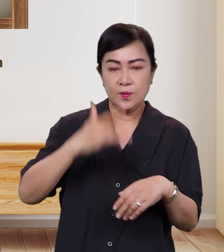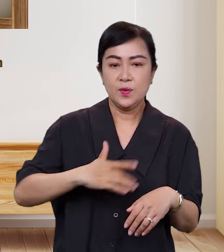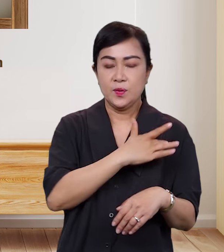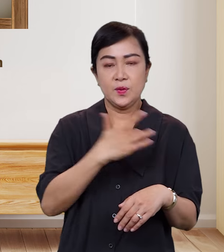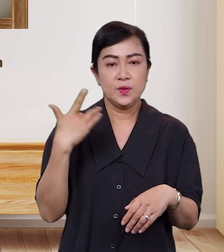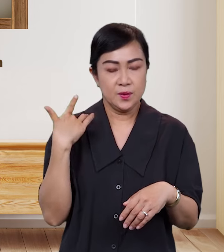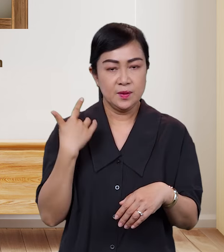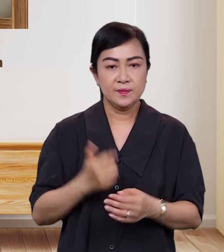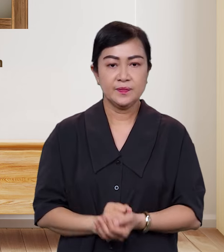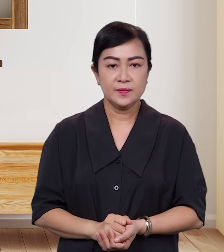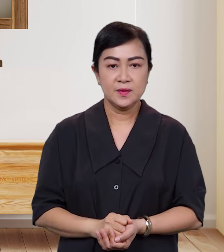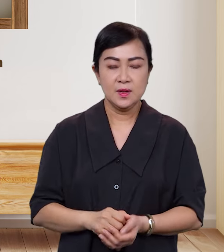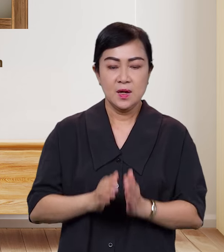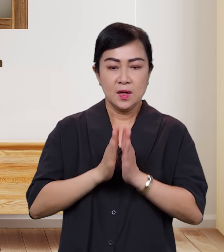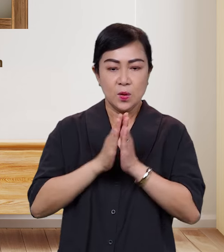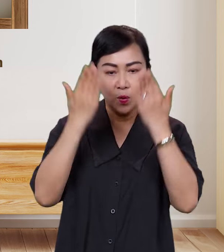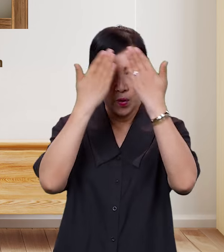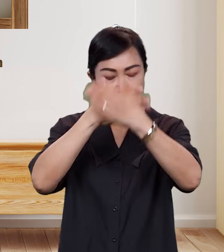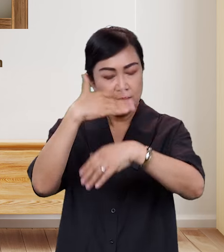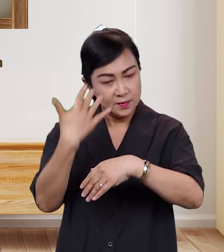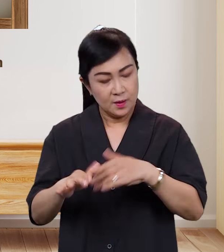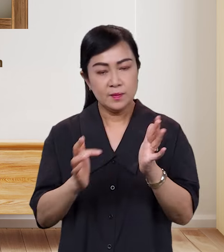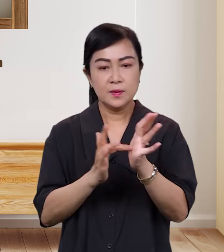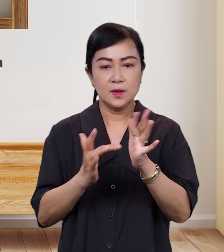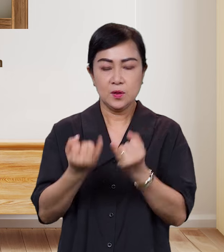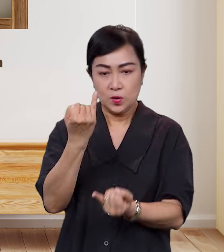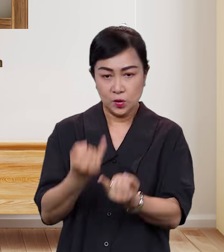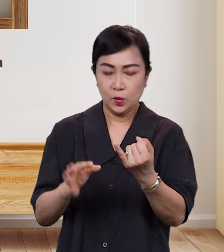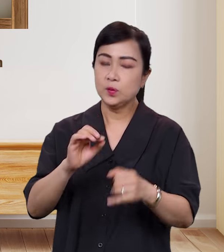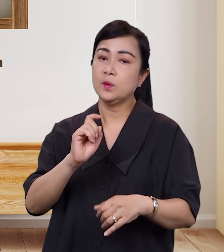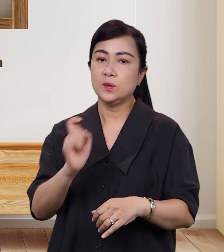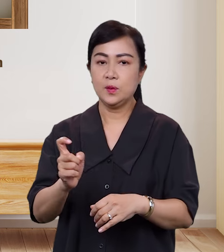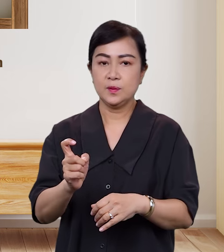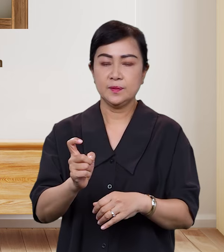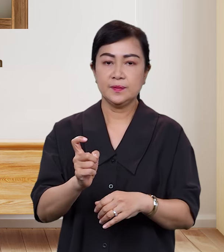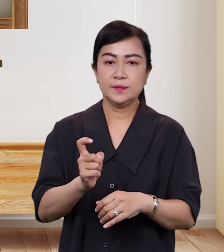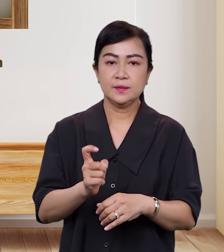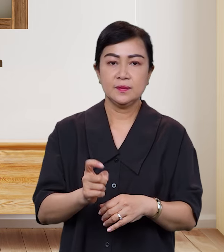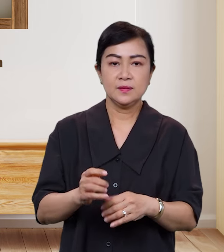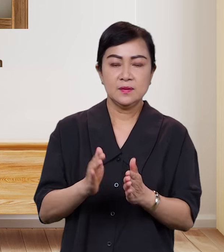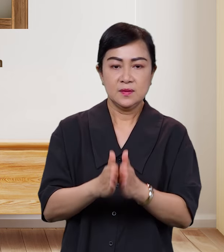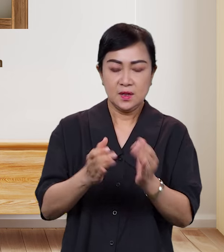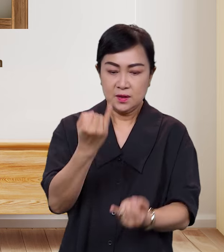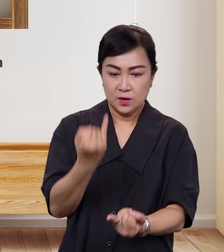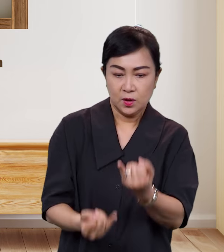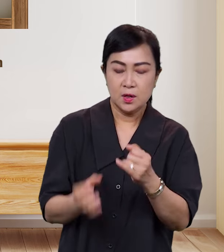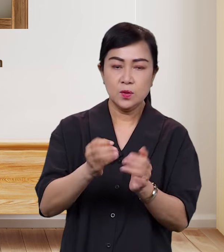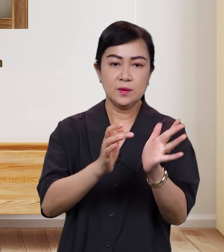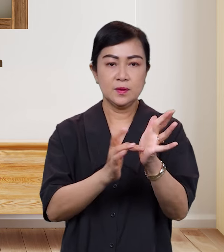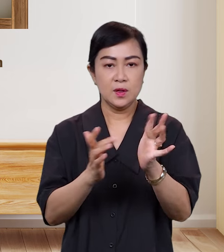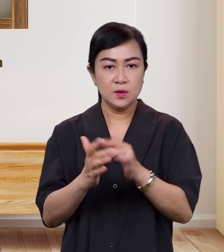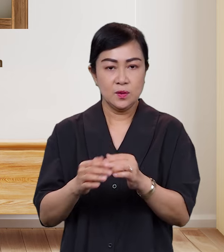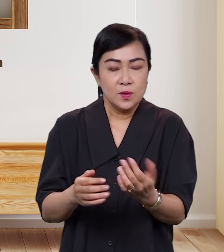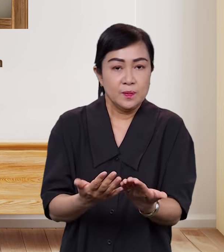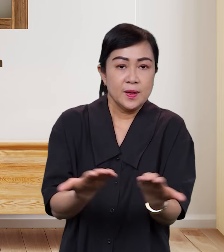hữu giáo dân. Sau khi cầu nguyện suốt đêm, Đức Giêsu đã chọn các tông đồ. Những chọn lựa của Đức